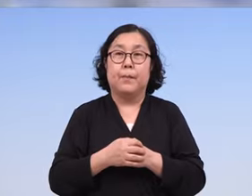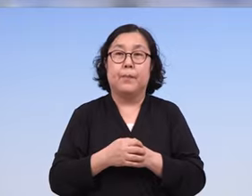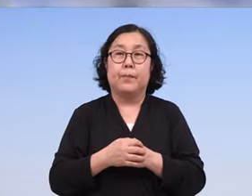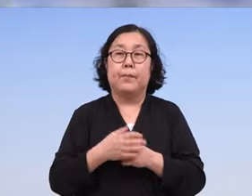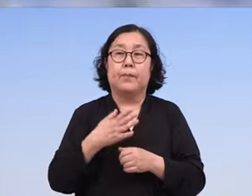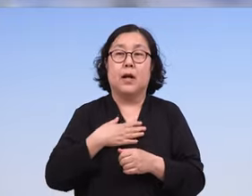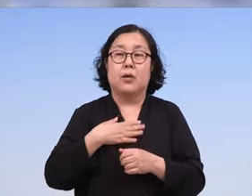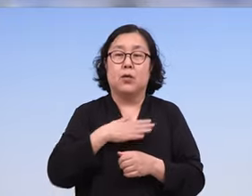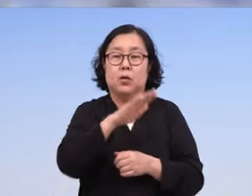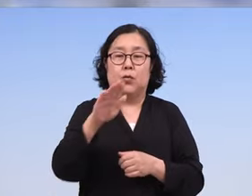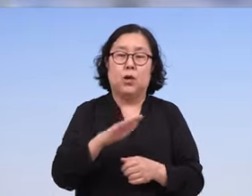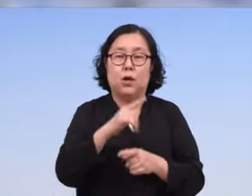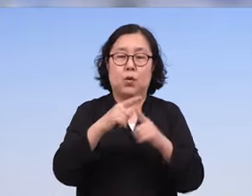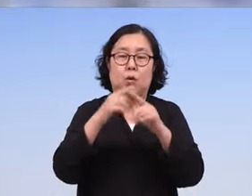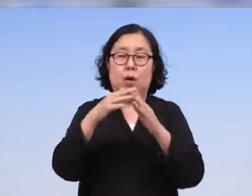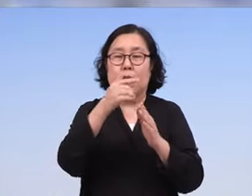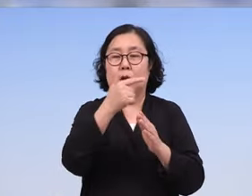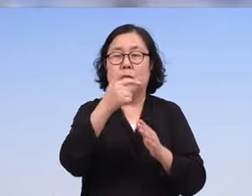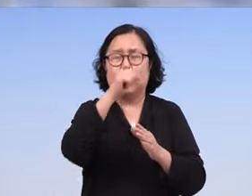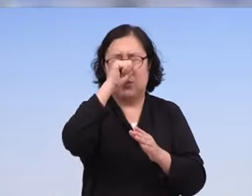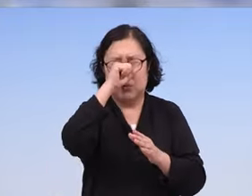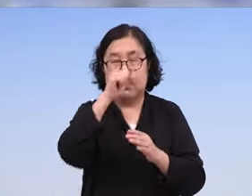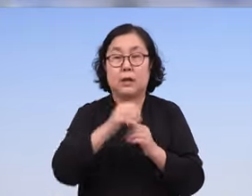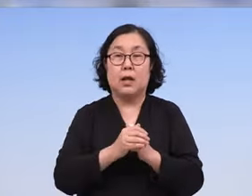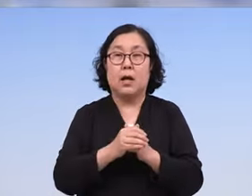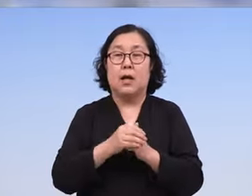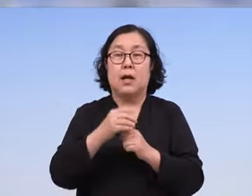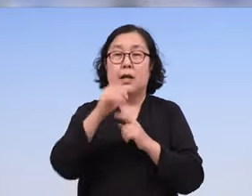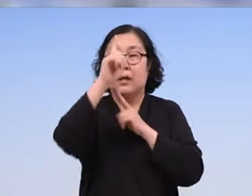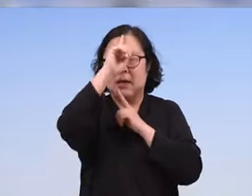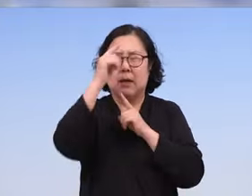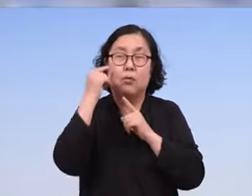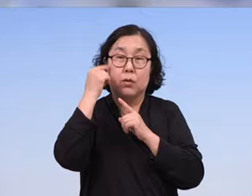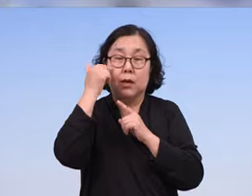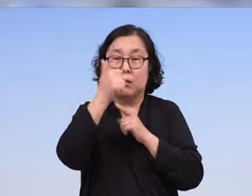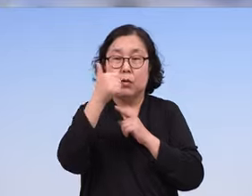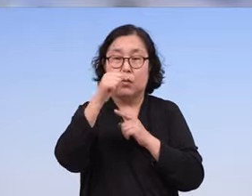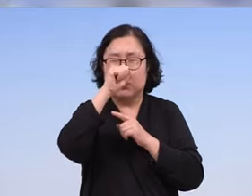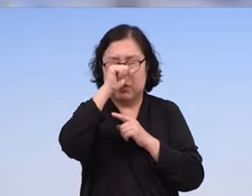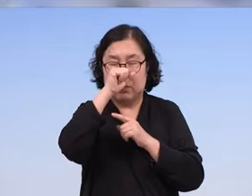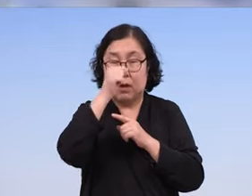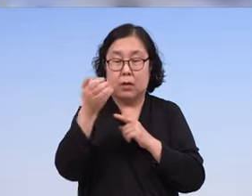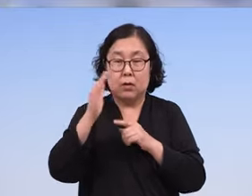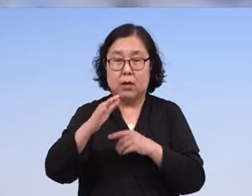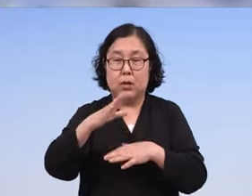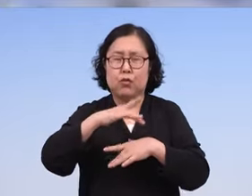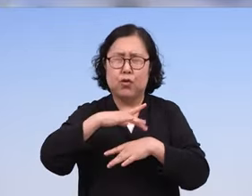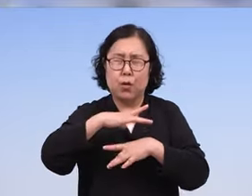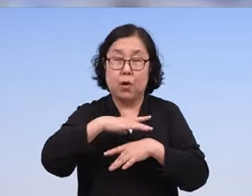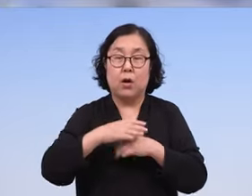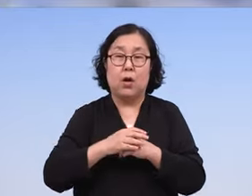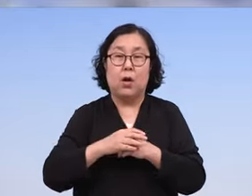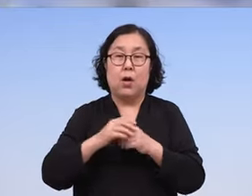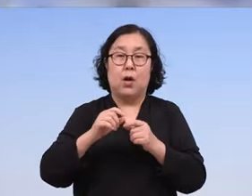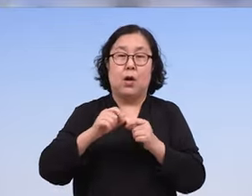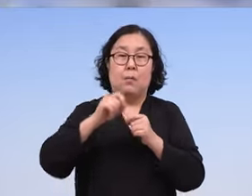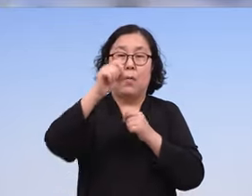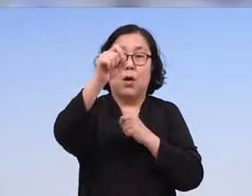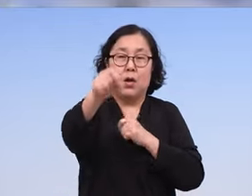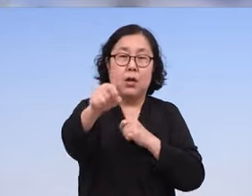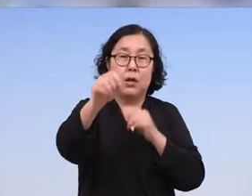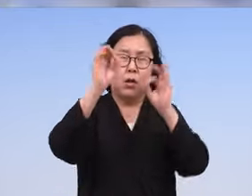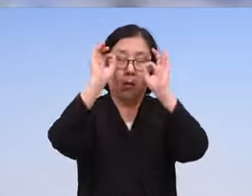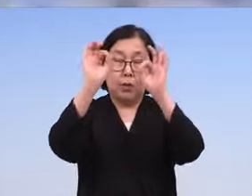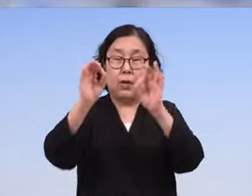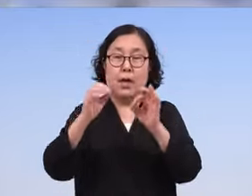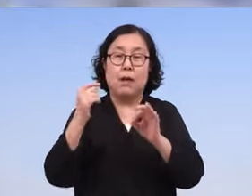거예요. 나는 우리 교회가 너무 좋고 이찬수 목사님은 너무 사랑하고 좋아하는데 너무 두렵습니다. 멀리서